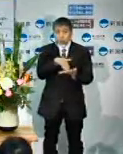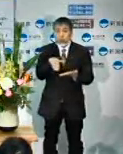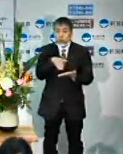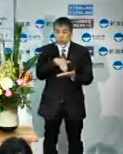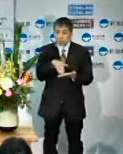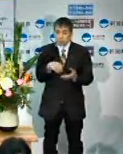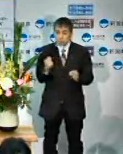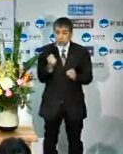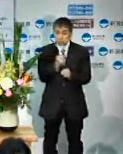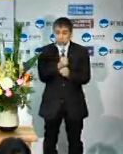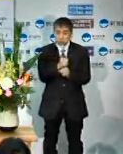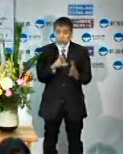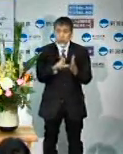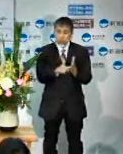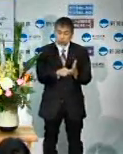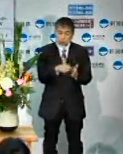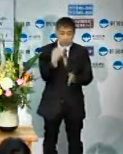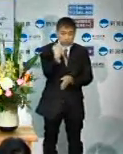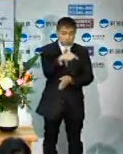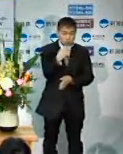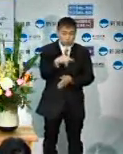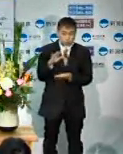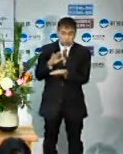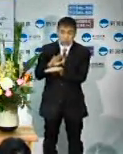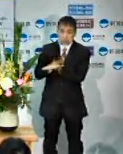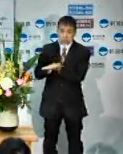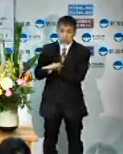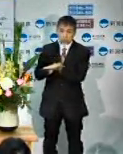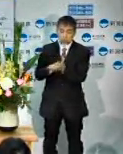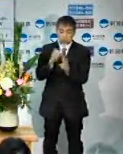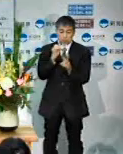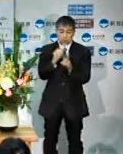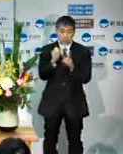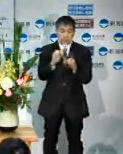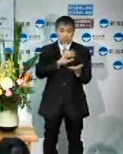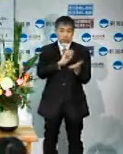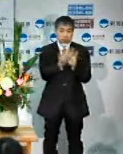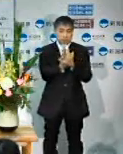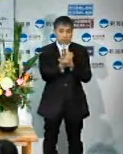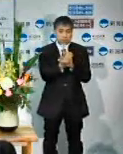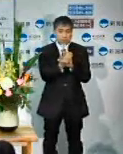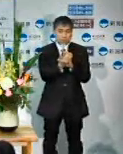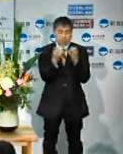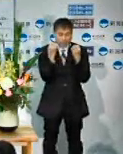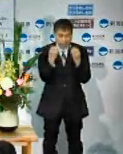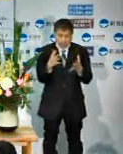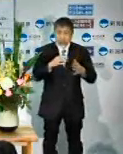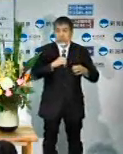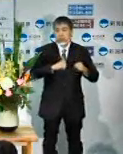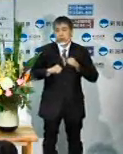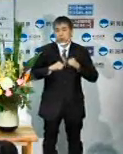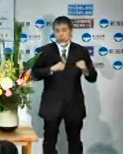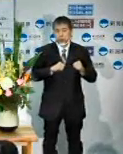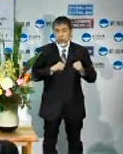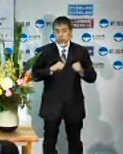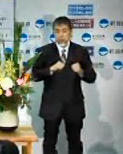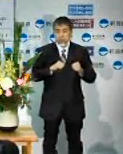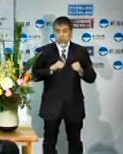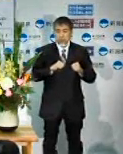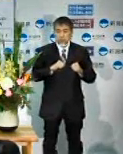この教育と医療に関してそのデジタル化についてですね、まあ、こう新たな取り組みとして、なんか知事として